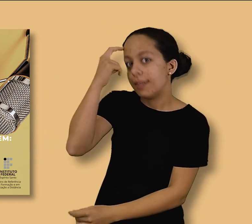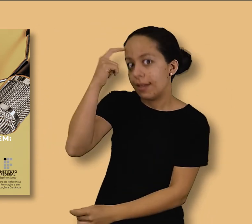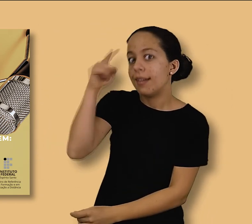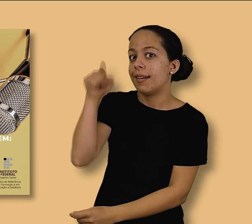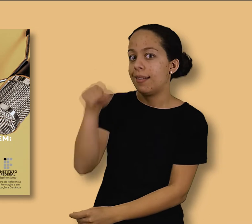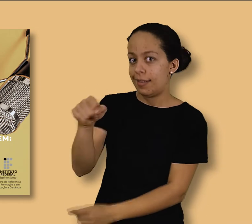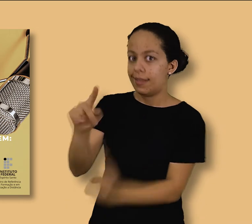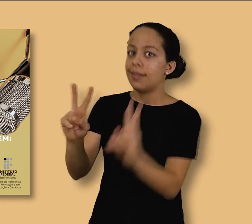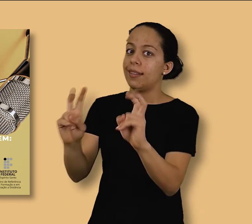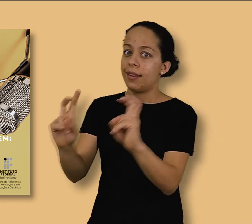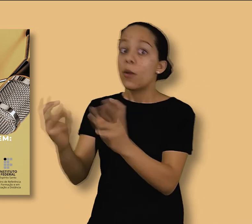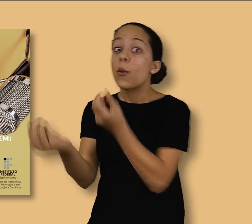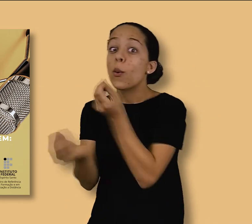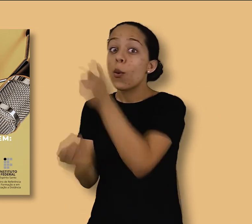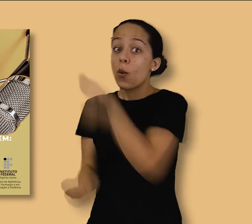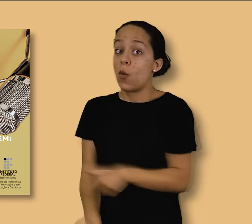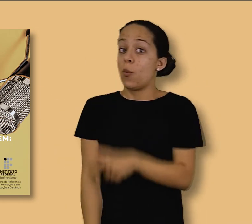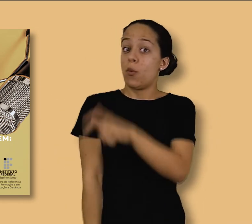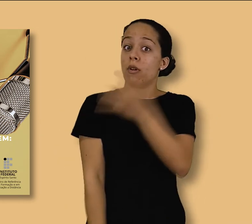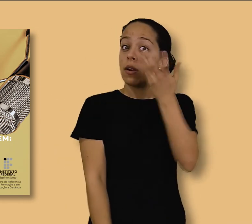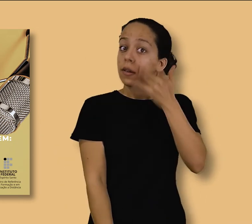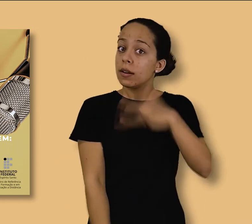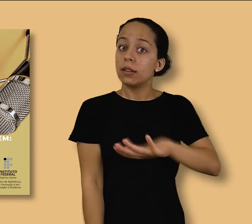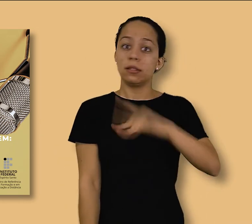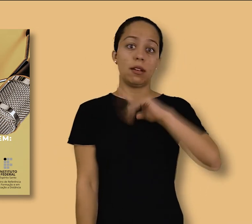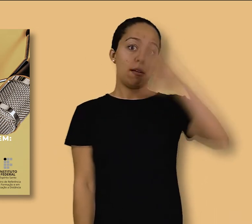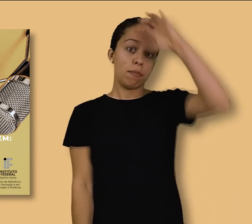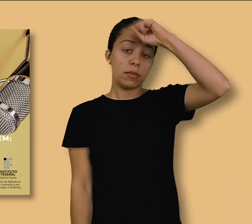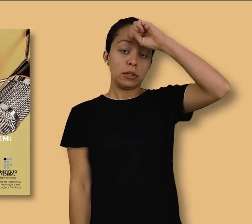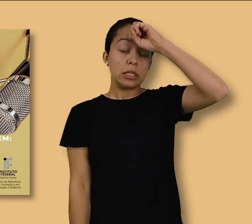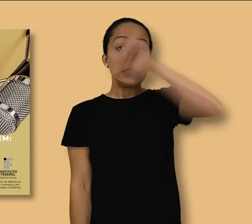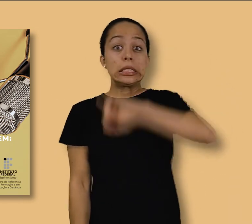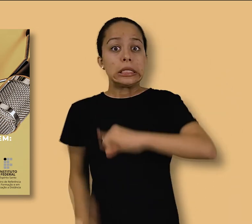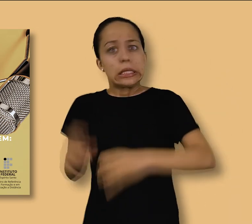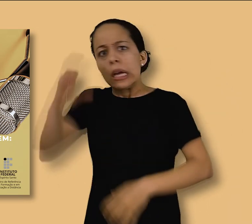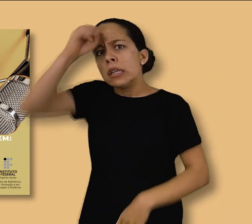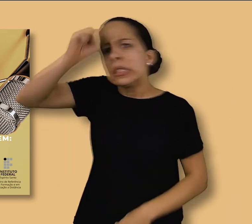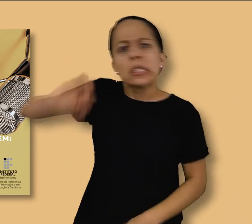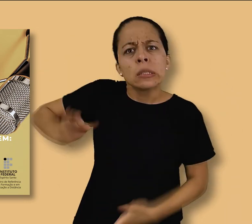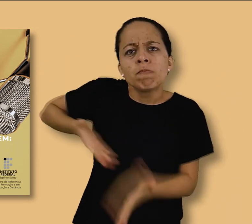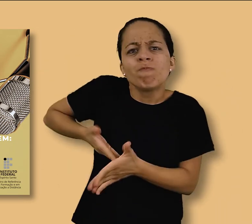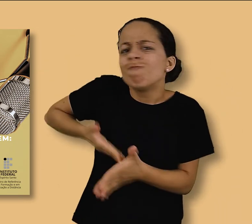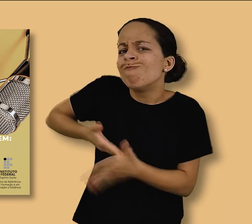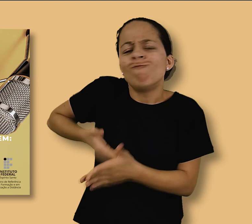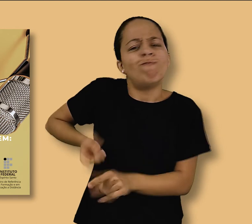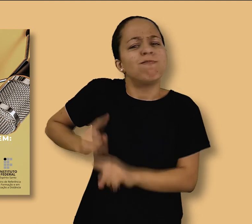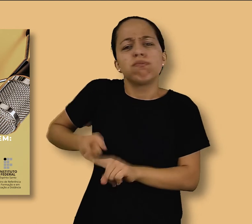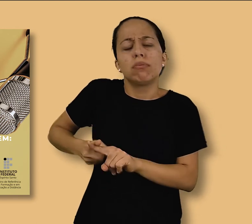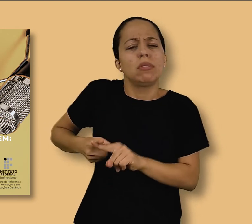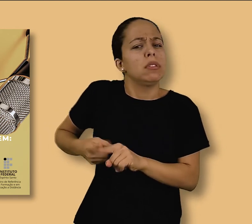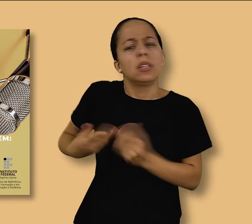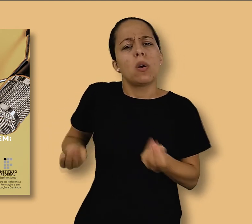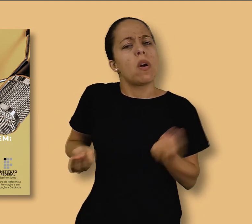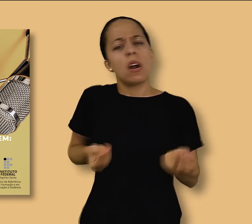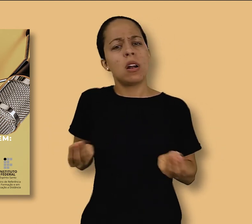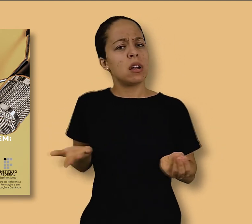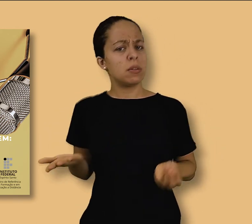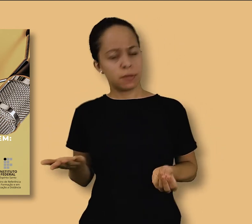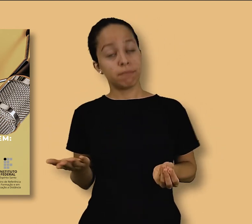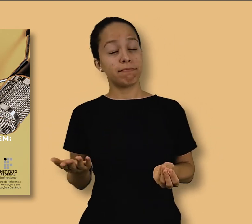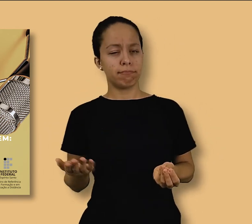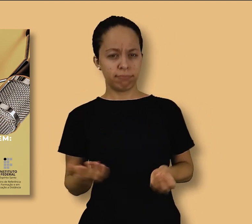ensino-aprendizagem quando a gente pensa em como uma criança aprende como uma criança não aprende Em que situação e isso é